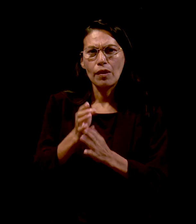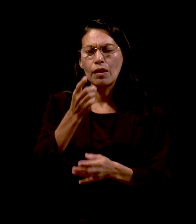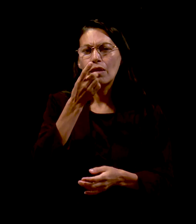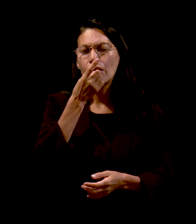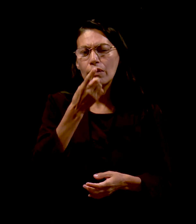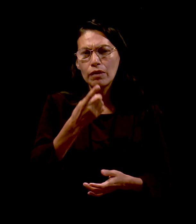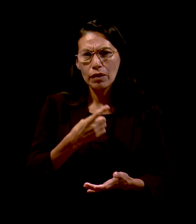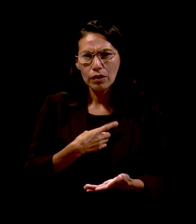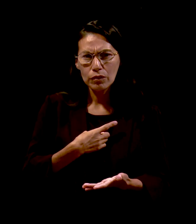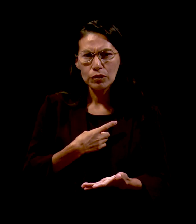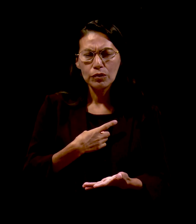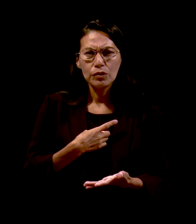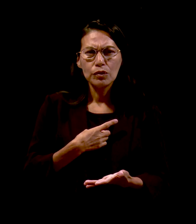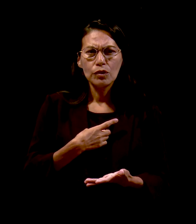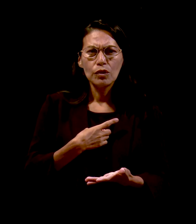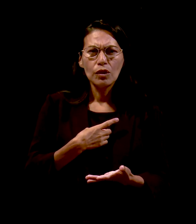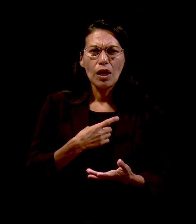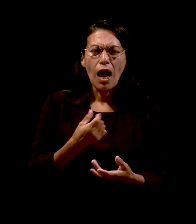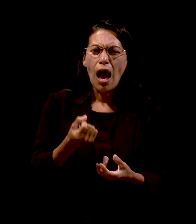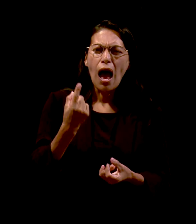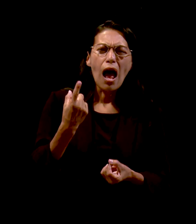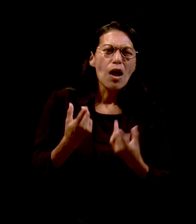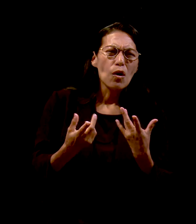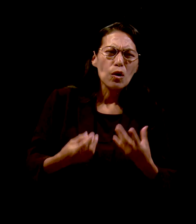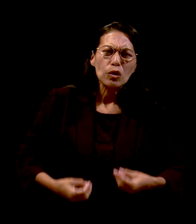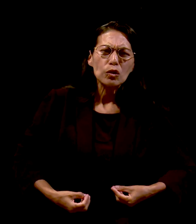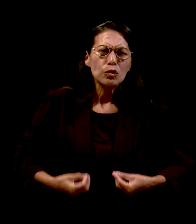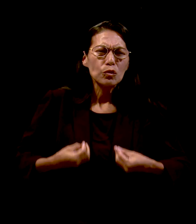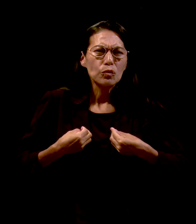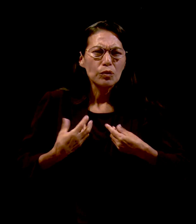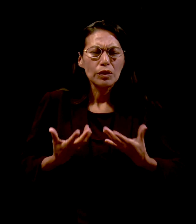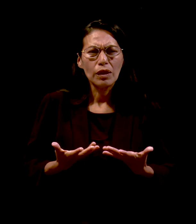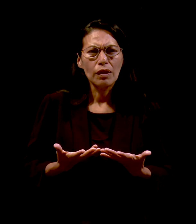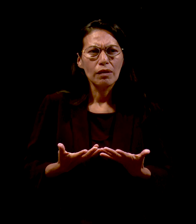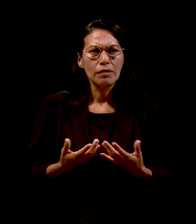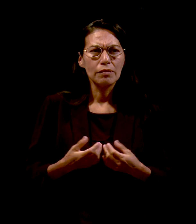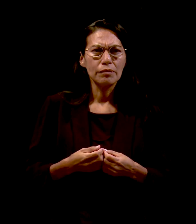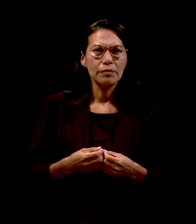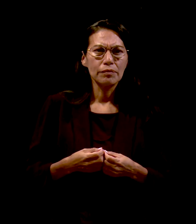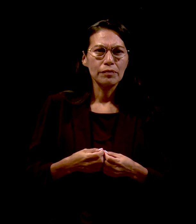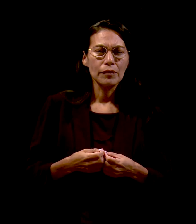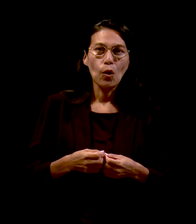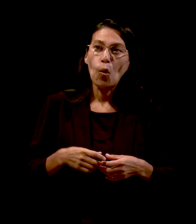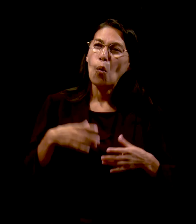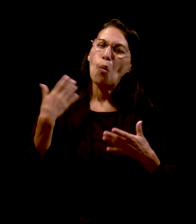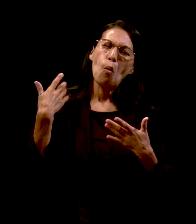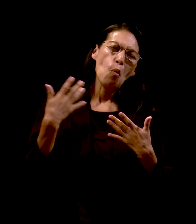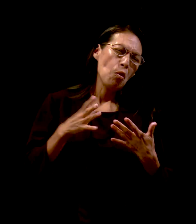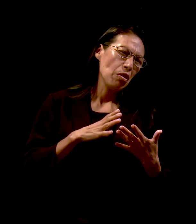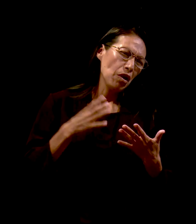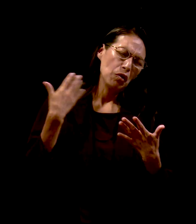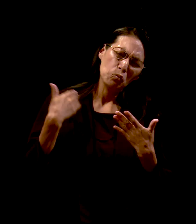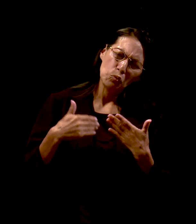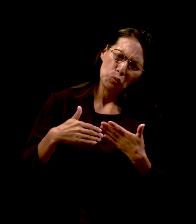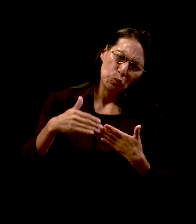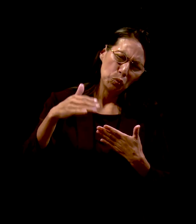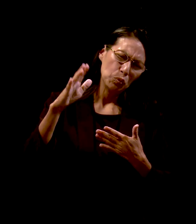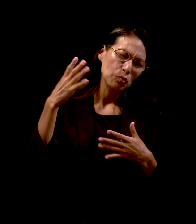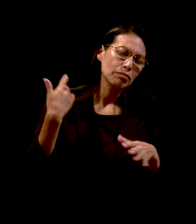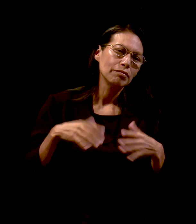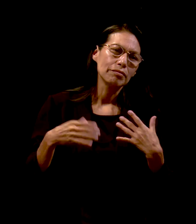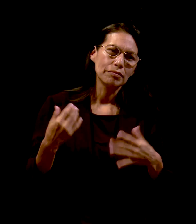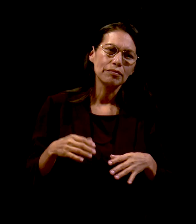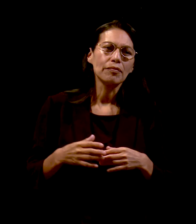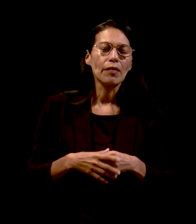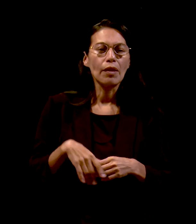vida espiritualmente hay muchísimas experiencias pastor pudiera contarle muchísimas pero quiero hacer énfasis en una que